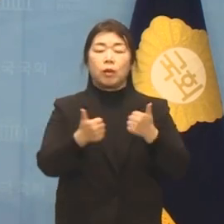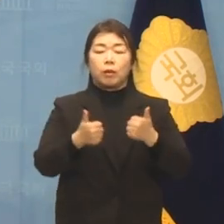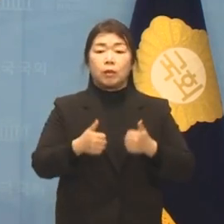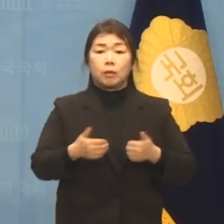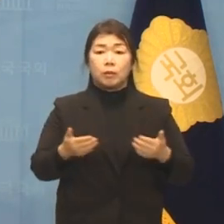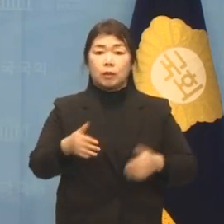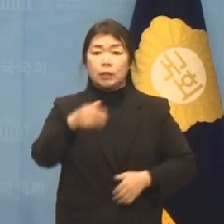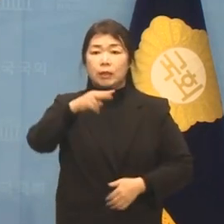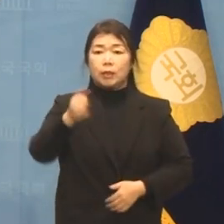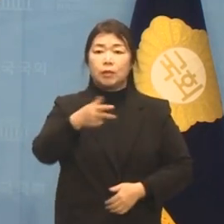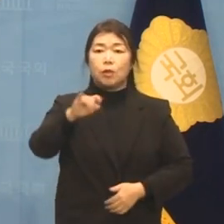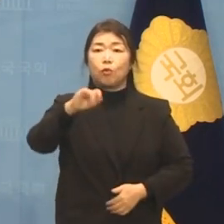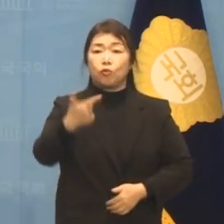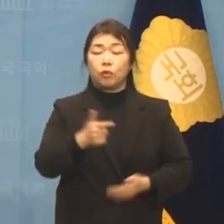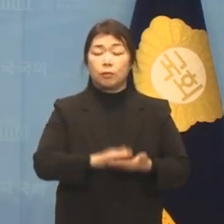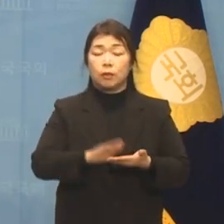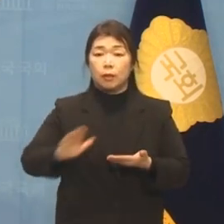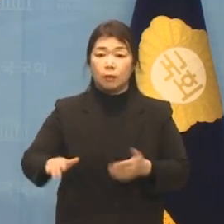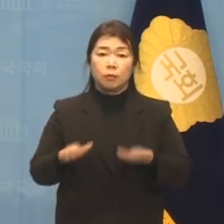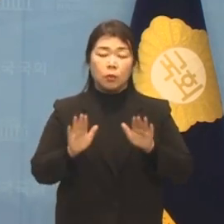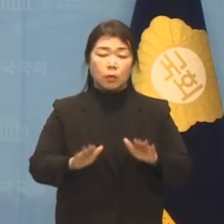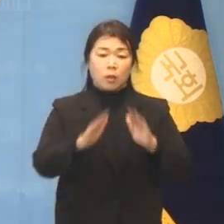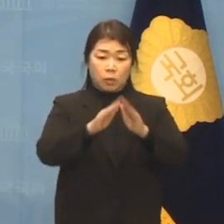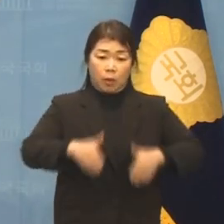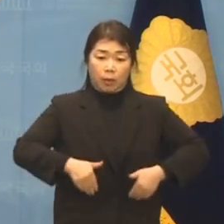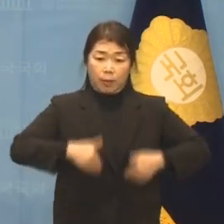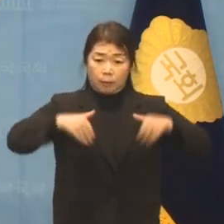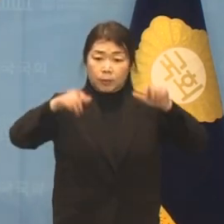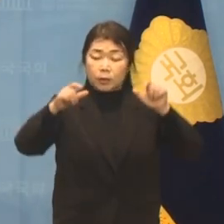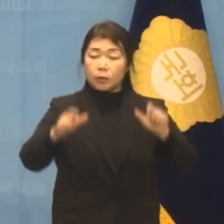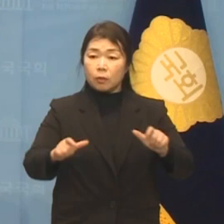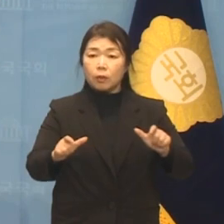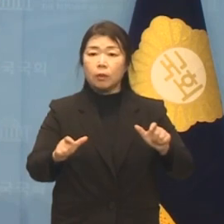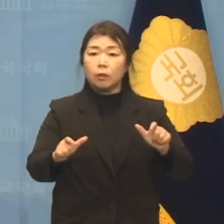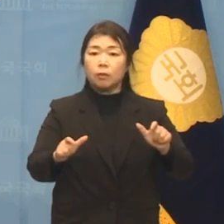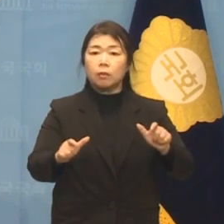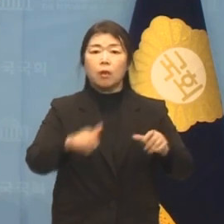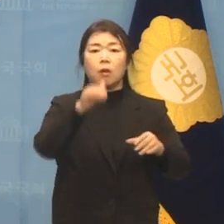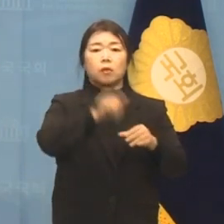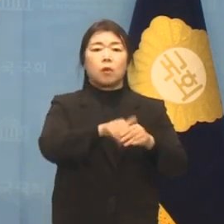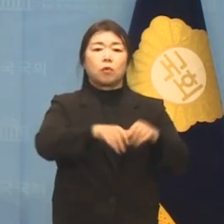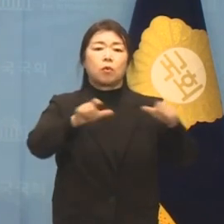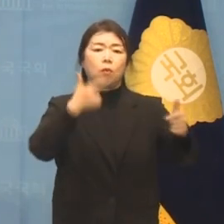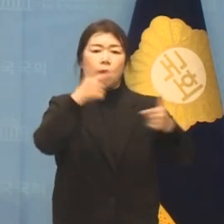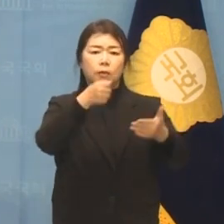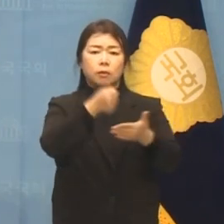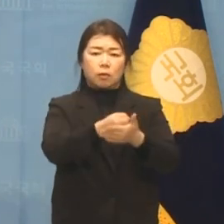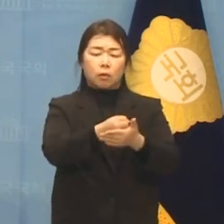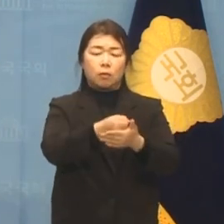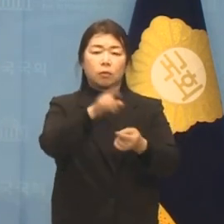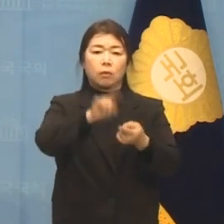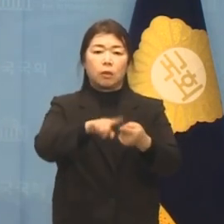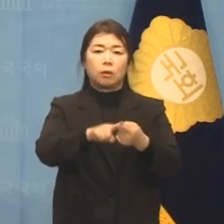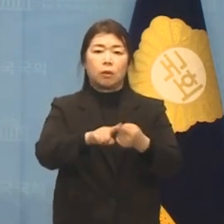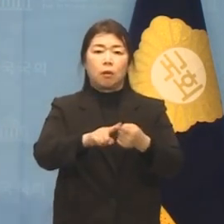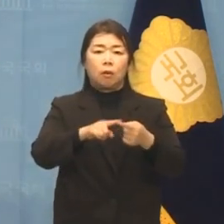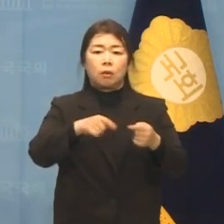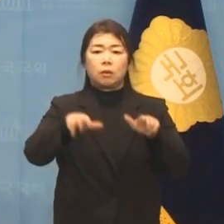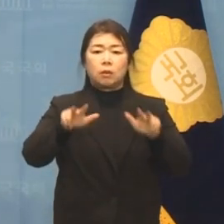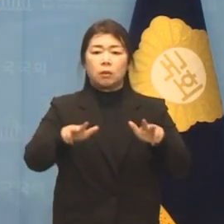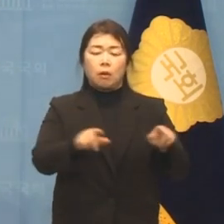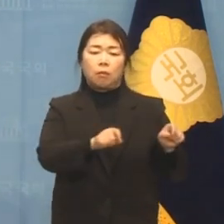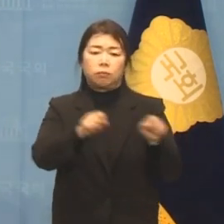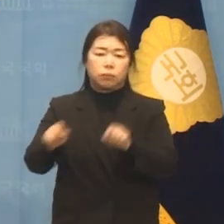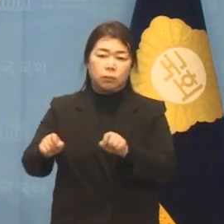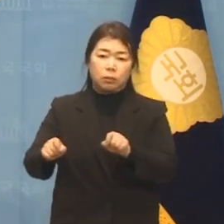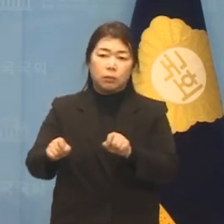신정훈입니다. 오늘 전남 지역의 이 선거구 획정의 사안이 아직까지 계속